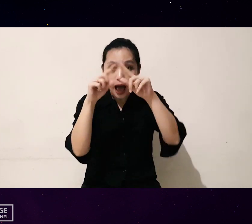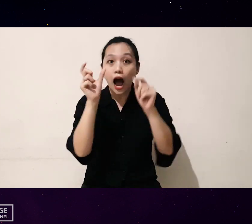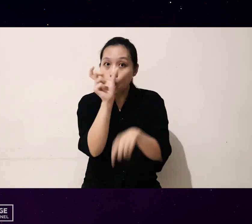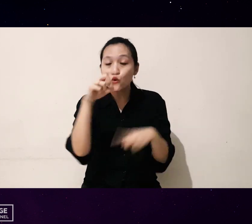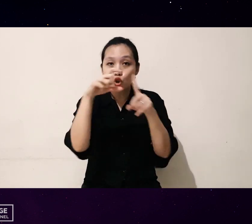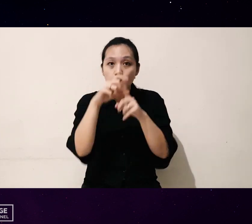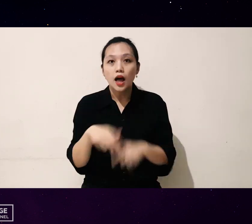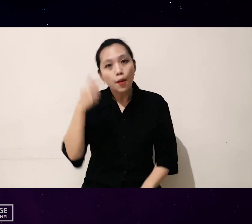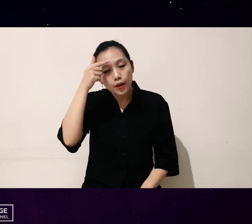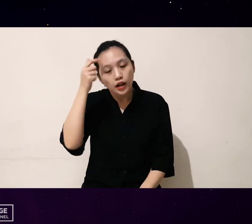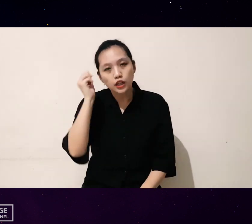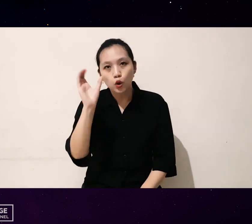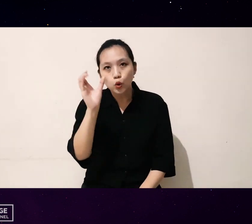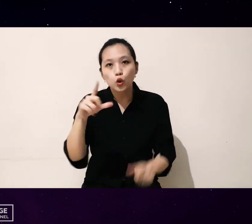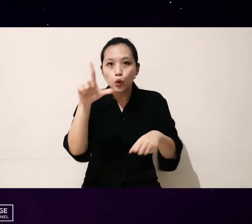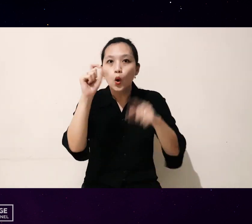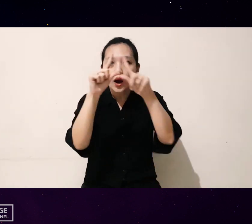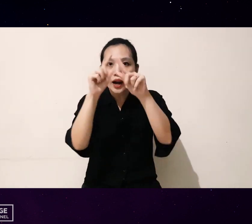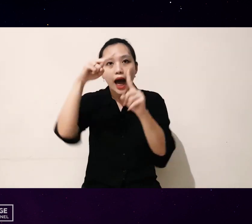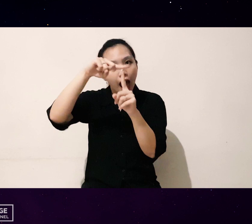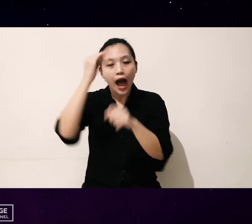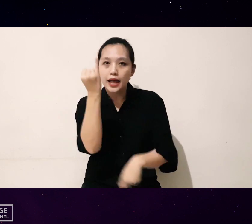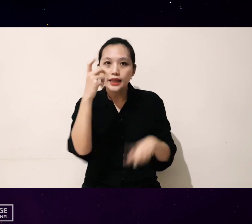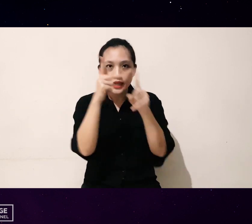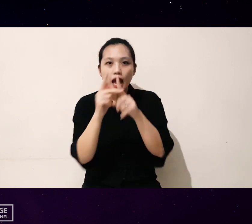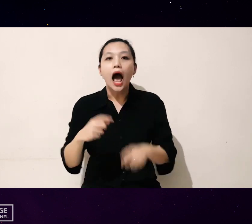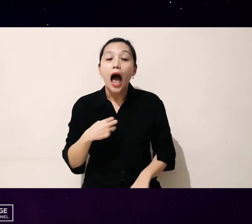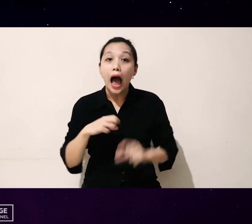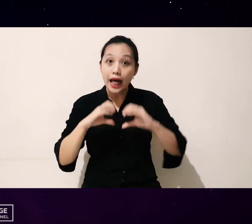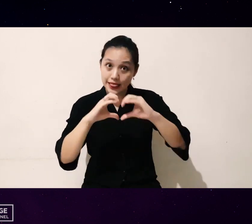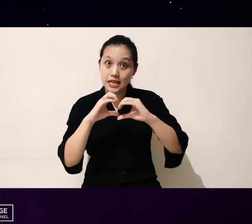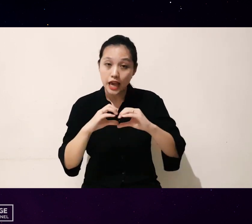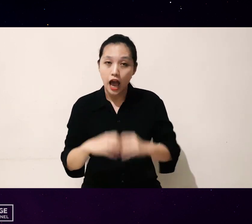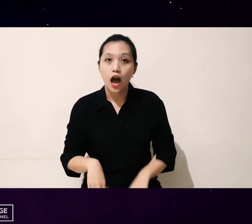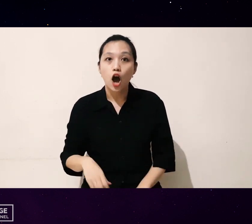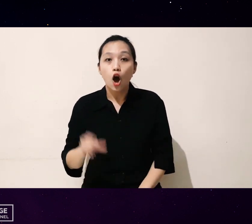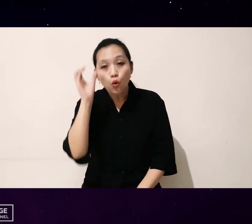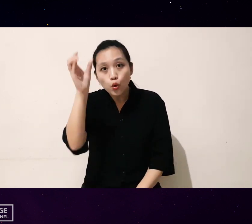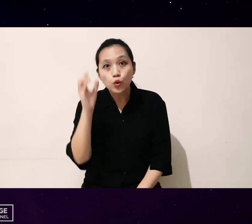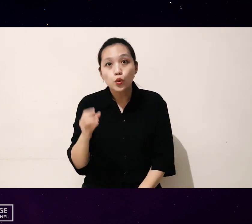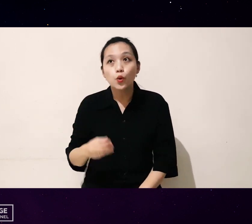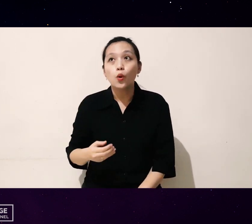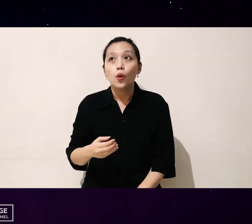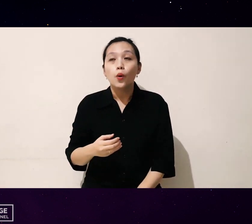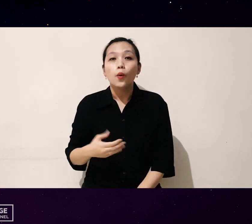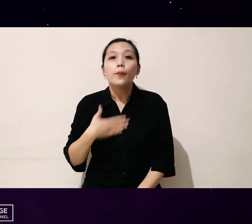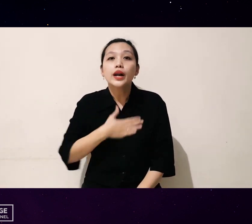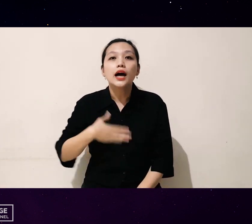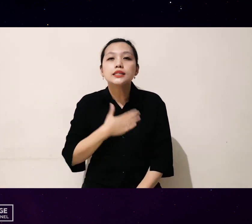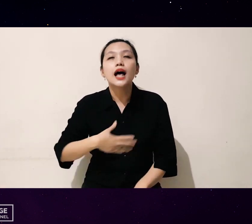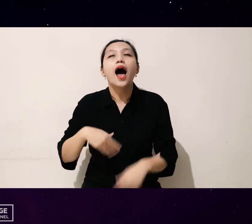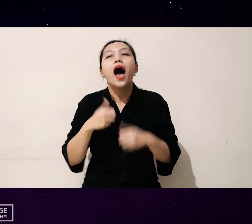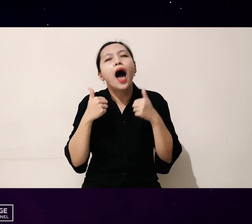belajar melatih hatinya untuk tidak mencari rasa aman daripada hal-hal yang dia dapat